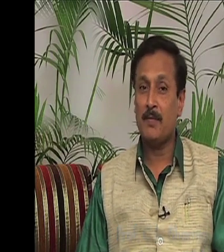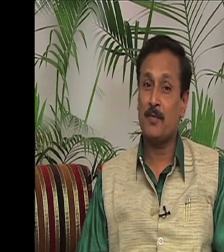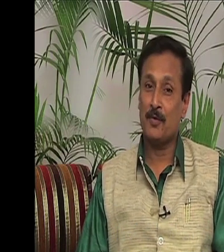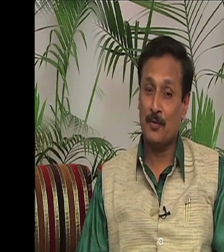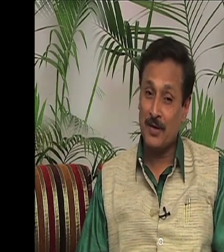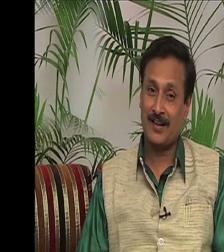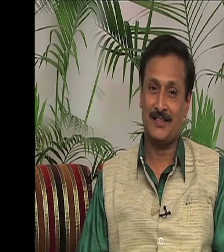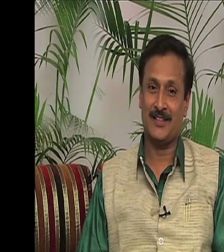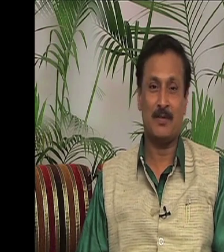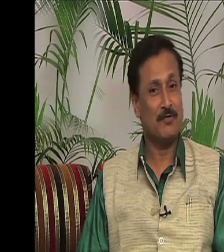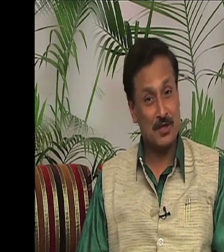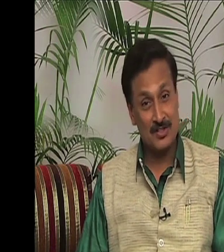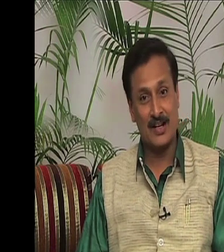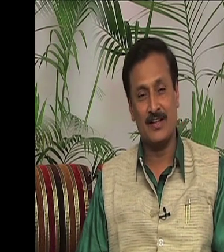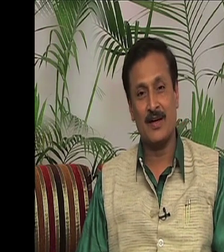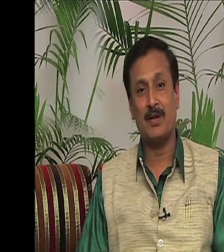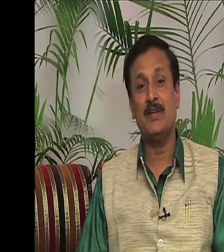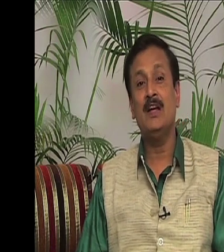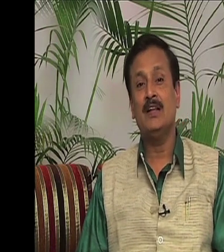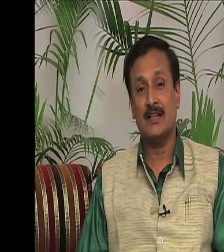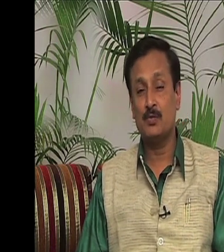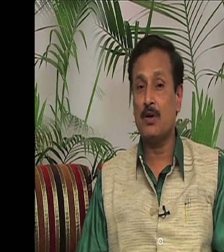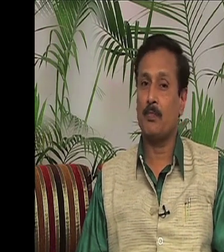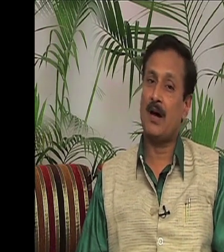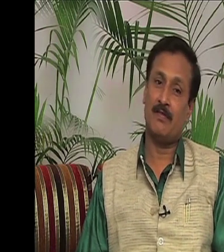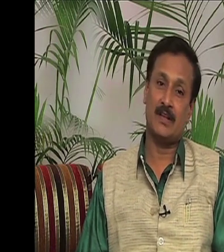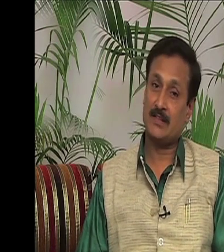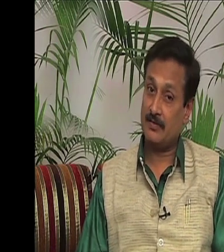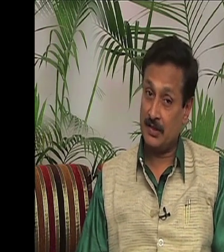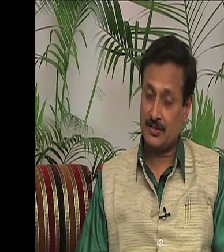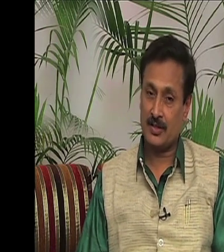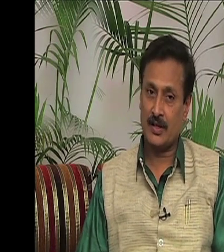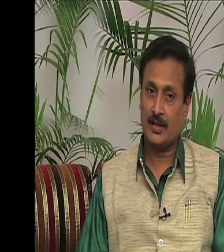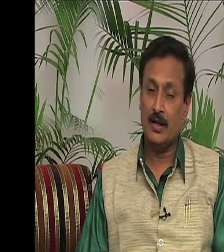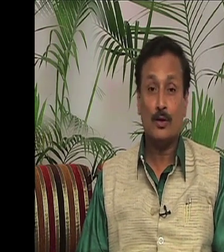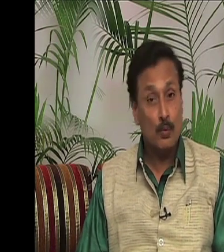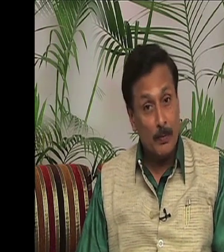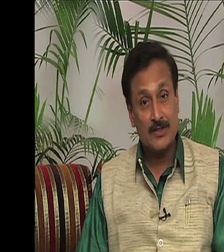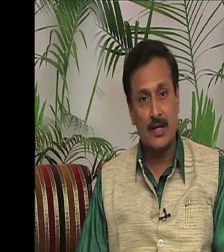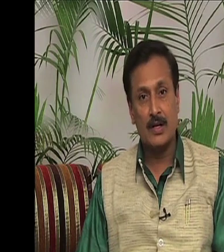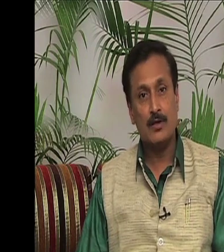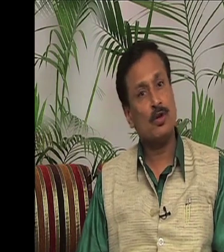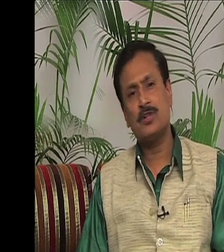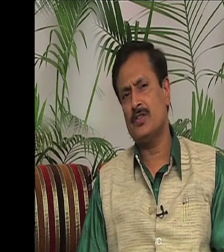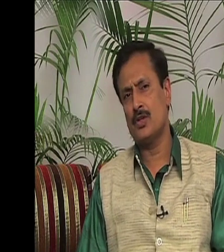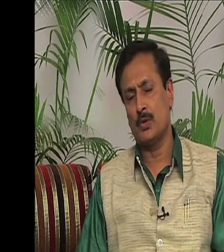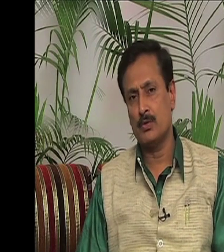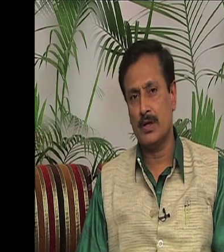अब हम हुनर के क्षेत्र में, वोकेशनल एरिया में भी 10वीं और 12वीं का सर्टिफिकेशन करेंगे। तो वो बच्चे जो कृषि से जुड़े हुए